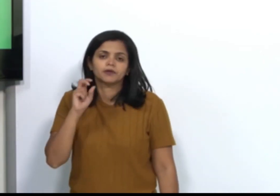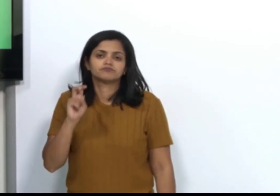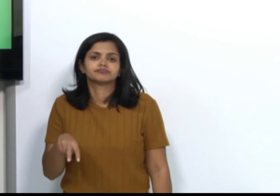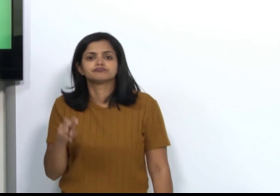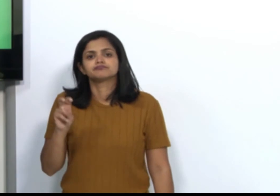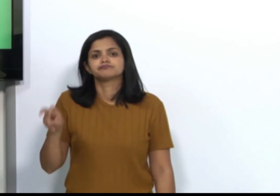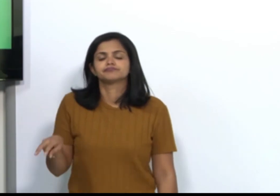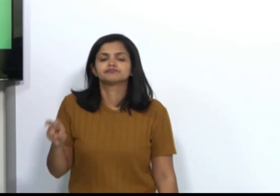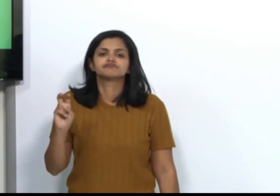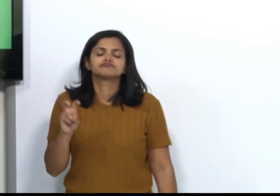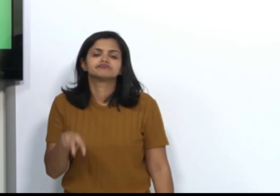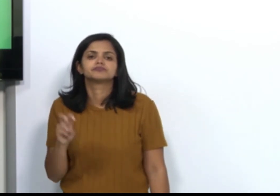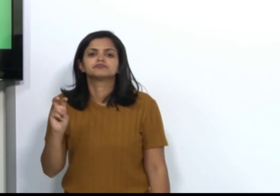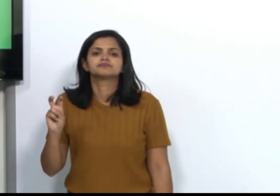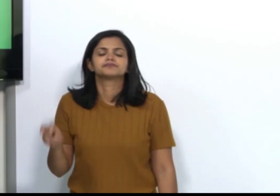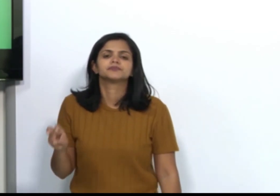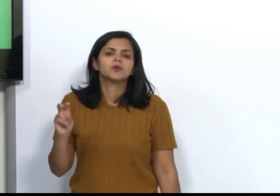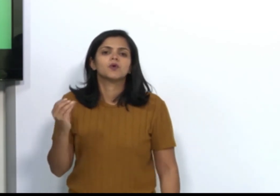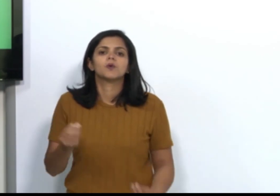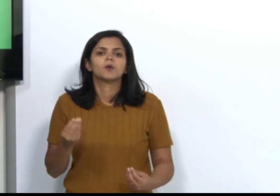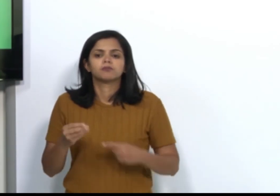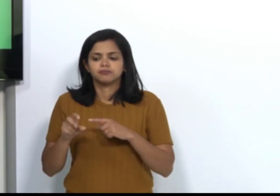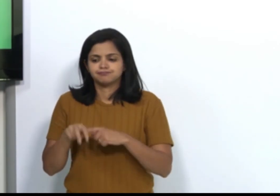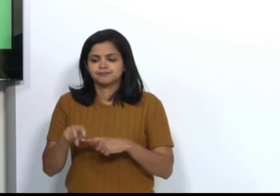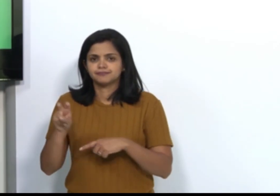Por exemplo, andar.